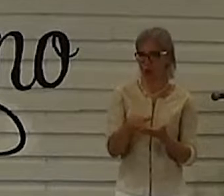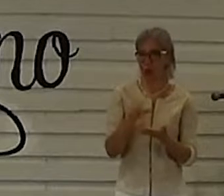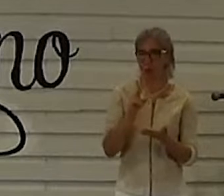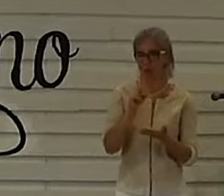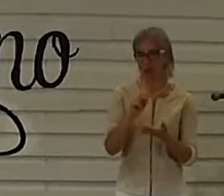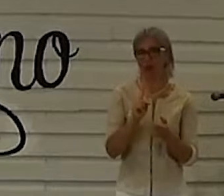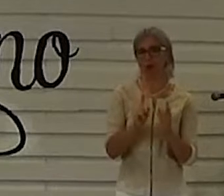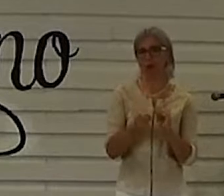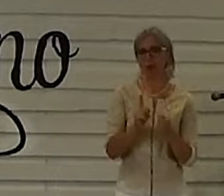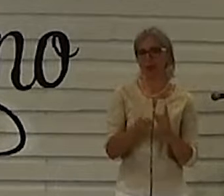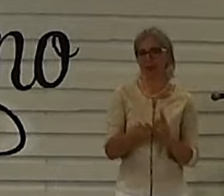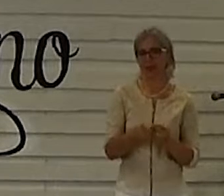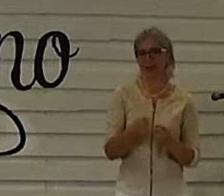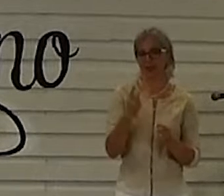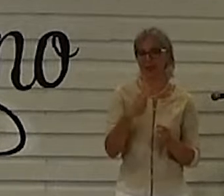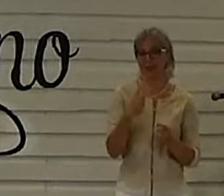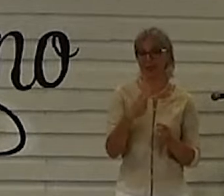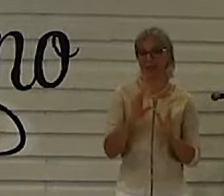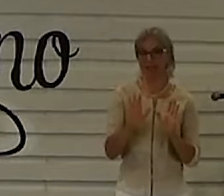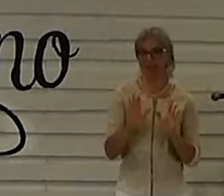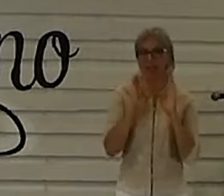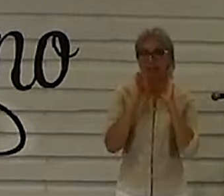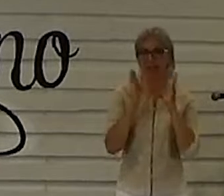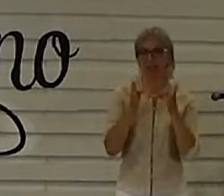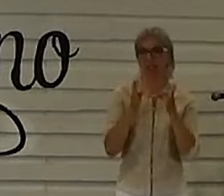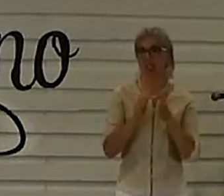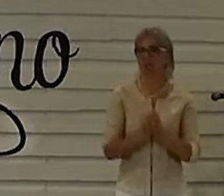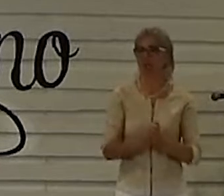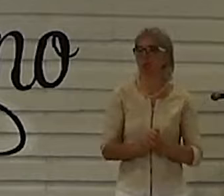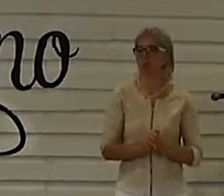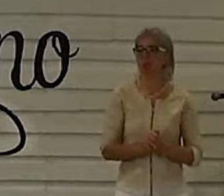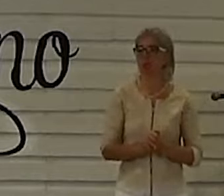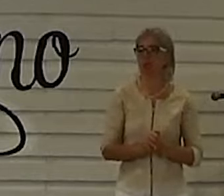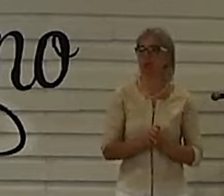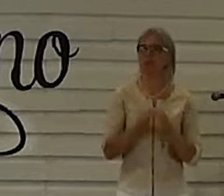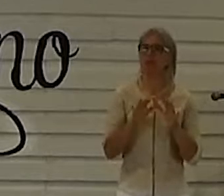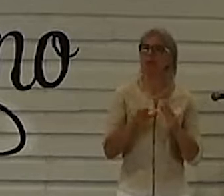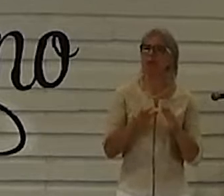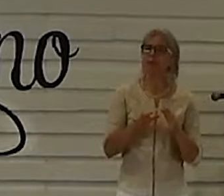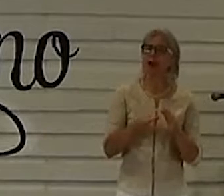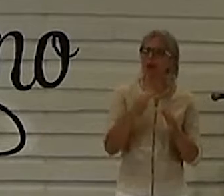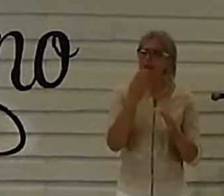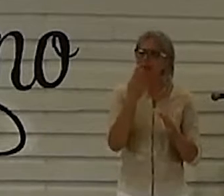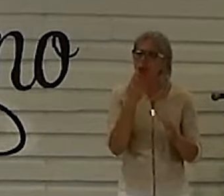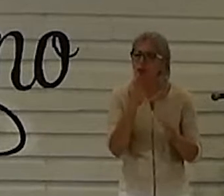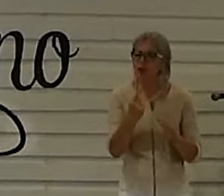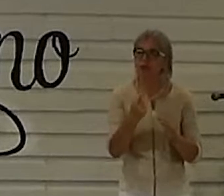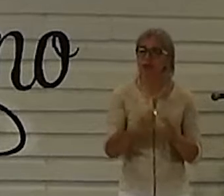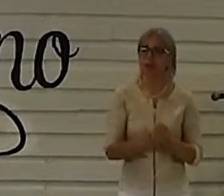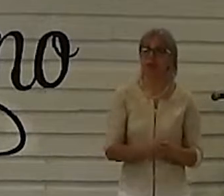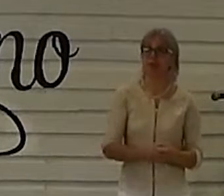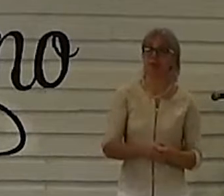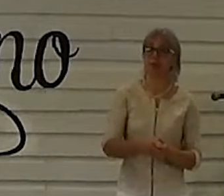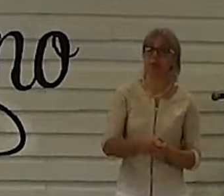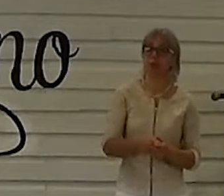Noi ridiamo, ma è così. Bisogna fare molta attenzione. Ma quello che voglio dire è: l'uomo rimane uomo.